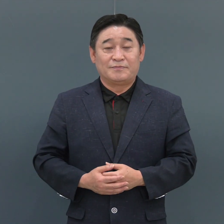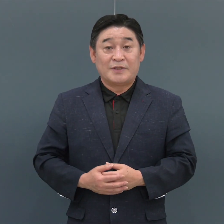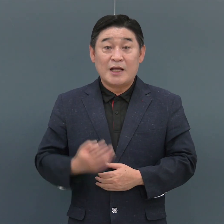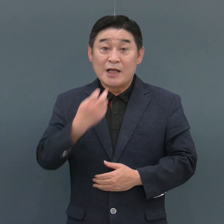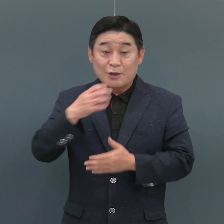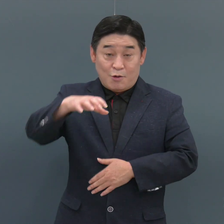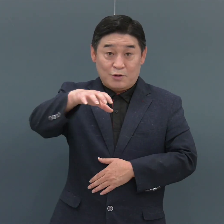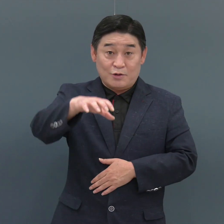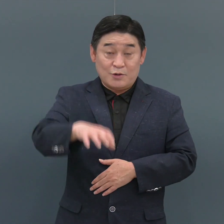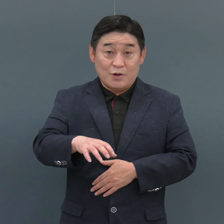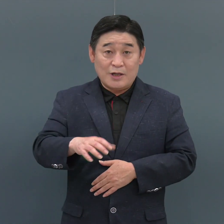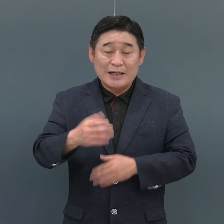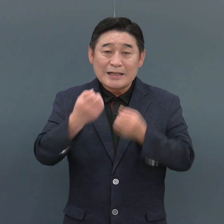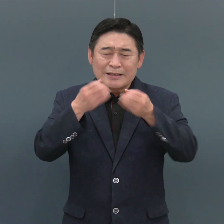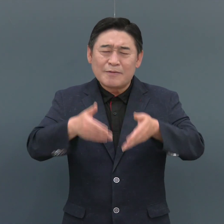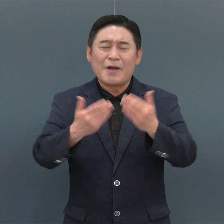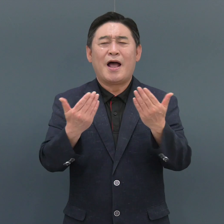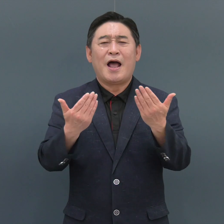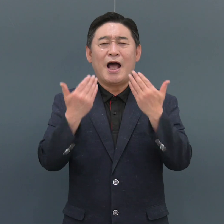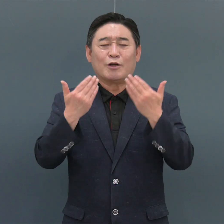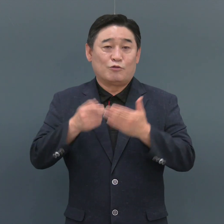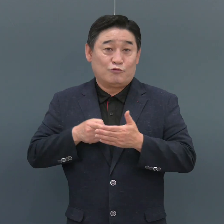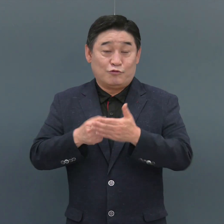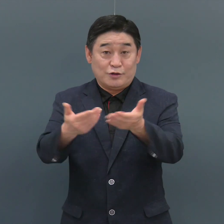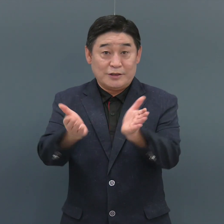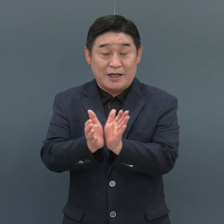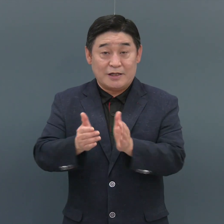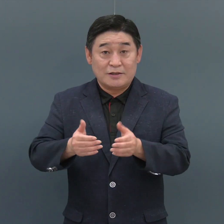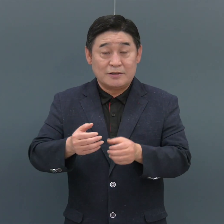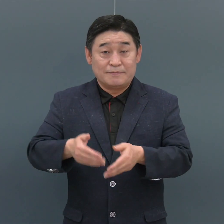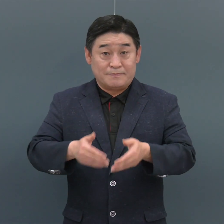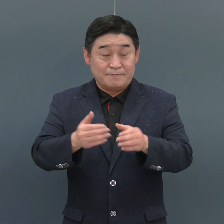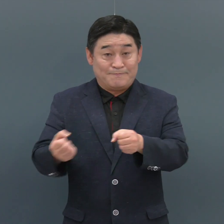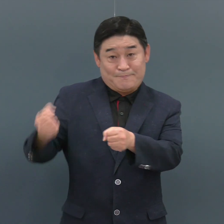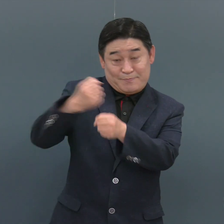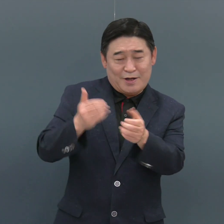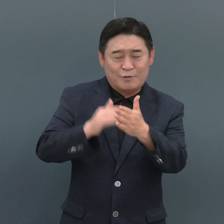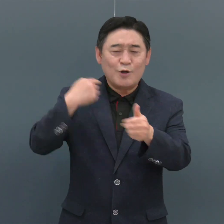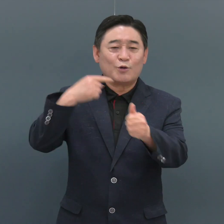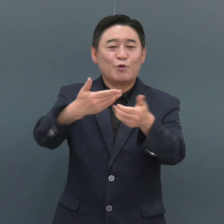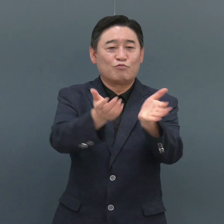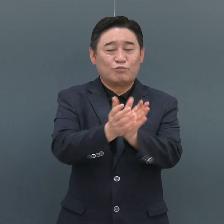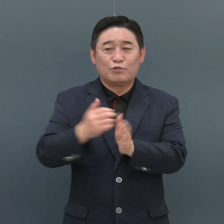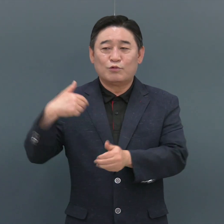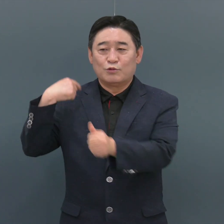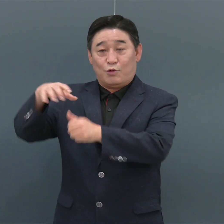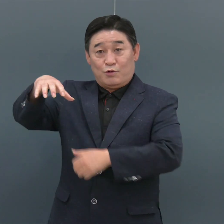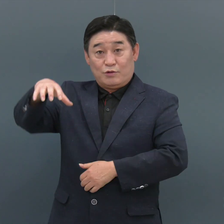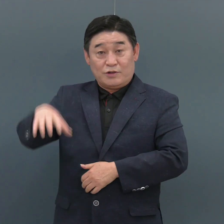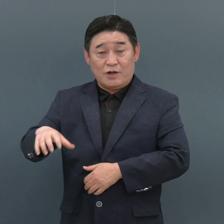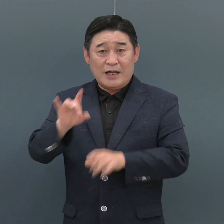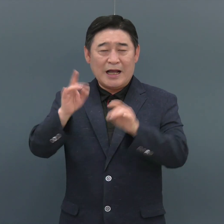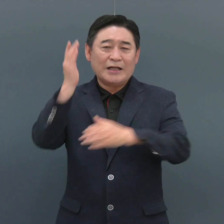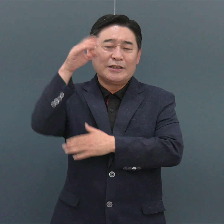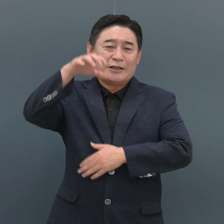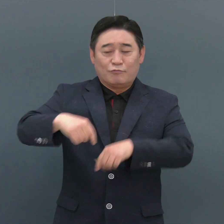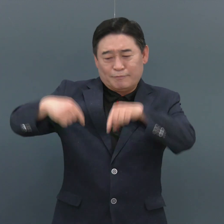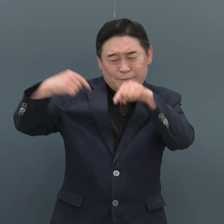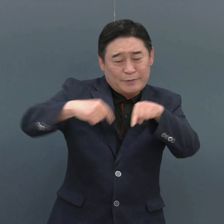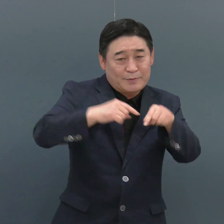경기도가 신설학교 신속 추진단을 만들어서 교육부와 교육청 그리고 각 시군과 협력해 학교